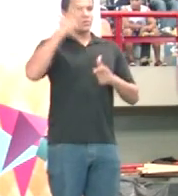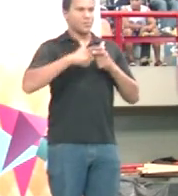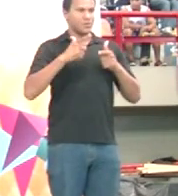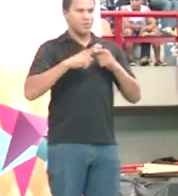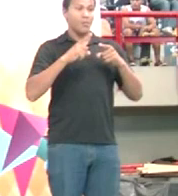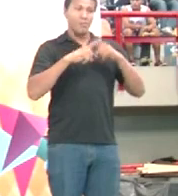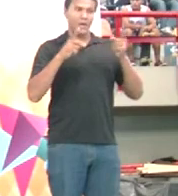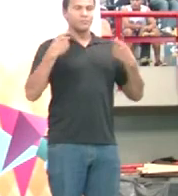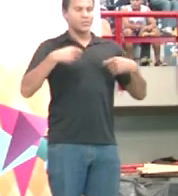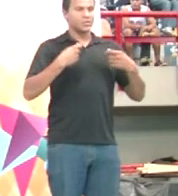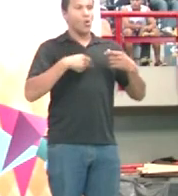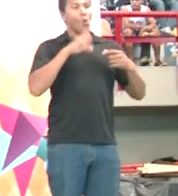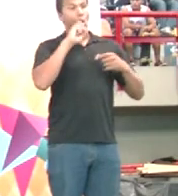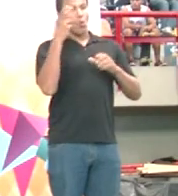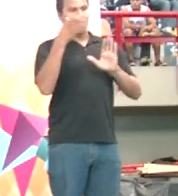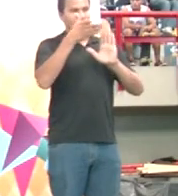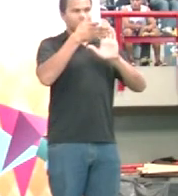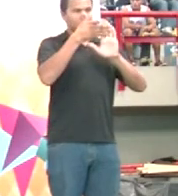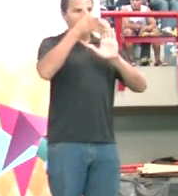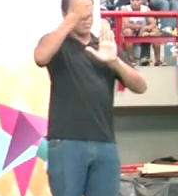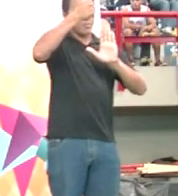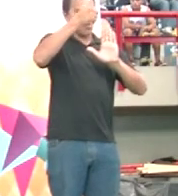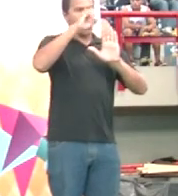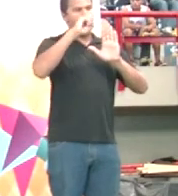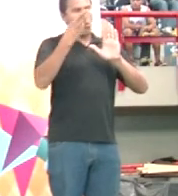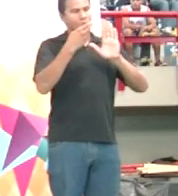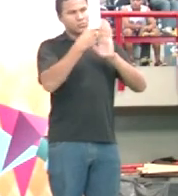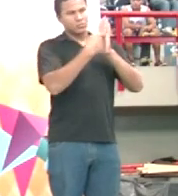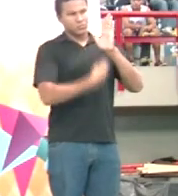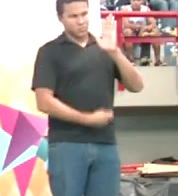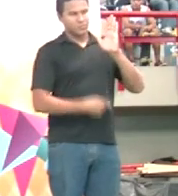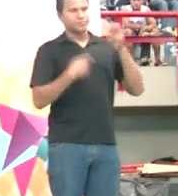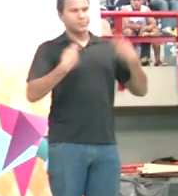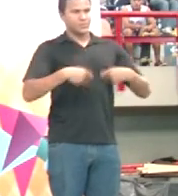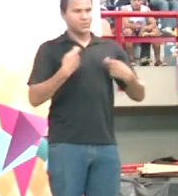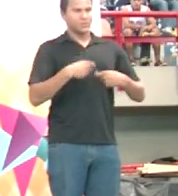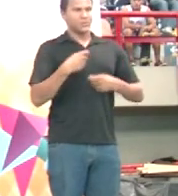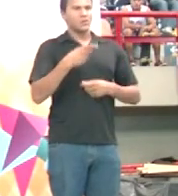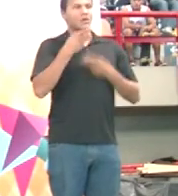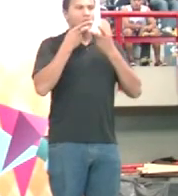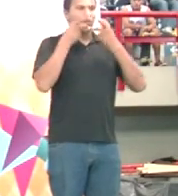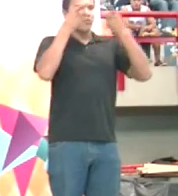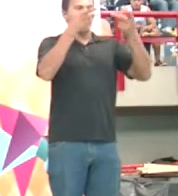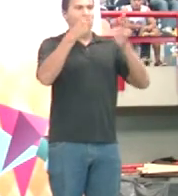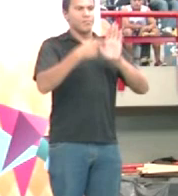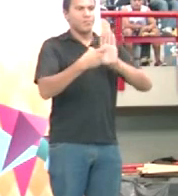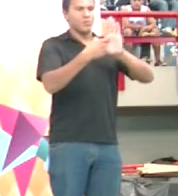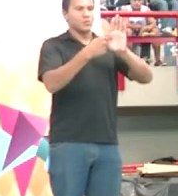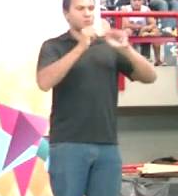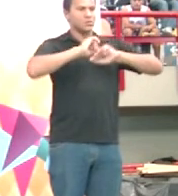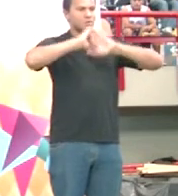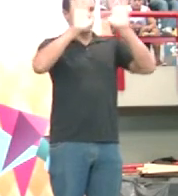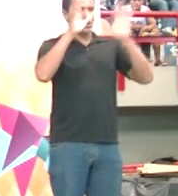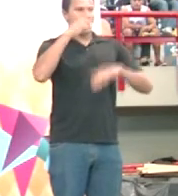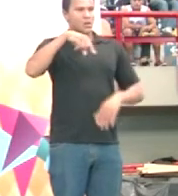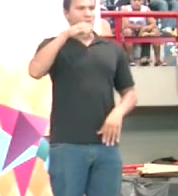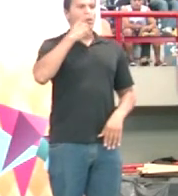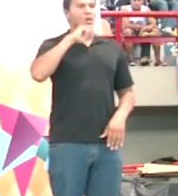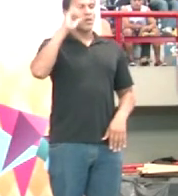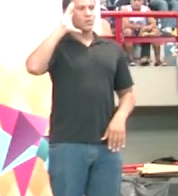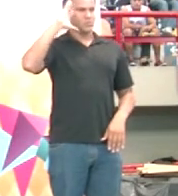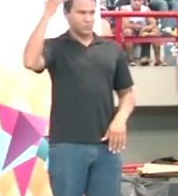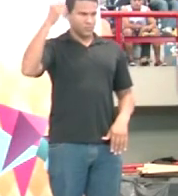que dizer quem vai resolver o problema. Ficou claro isso? Eu estou mostrando o caminho mais fácil. O caminho